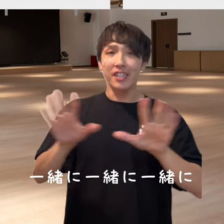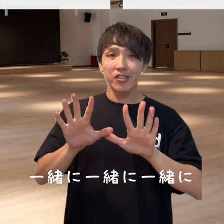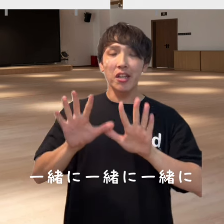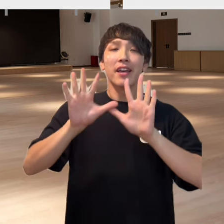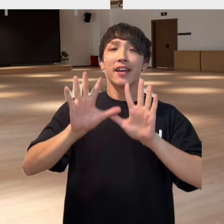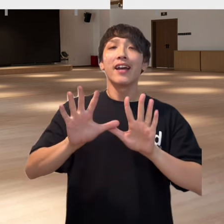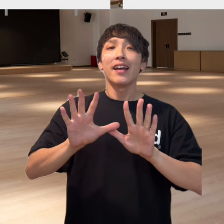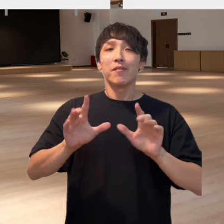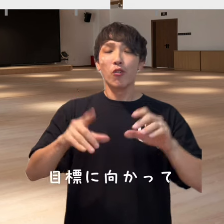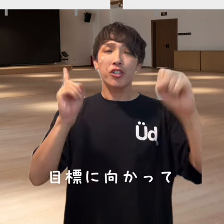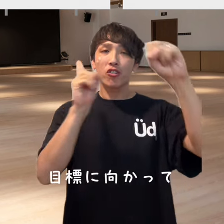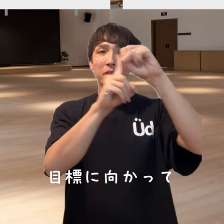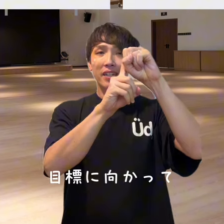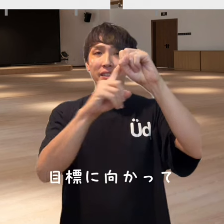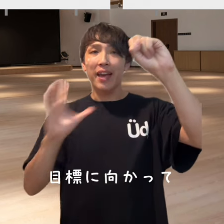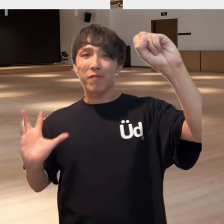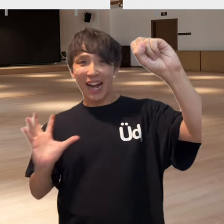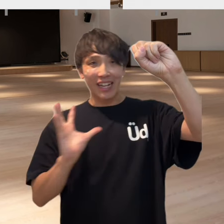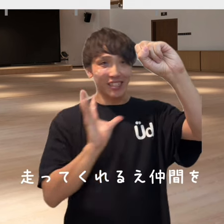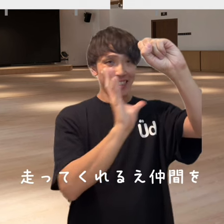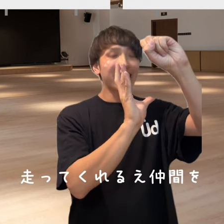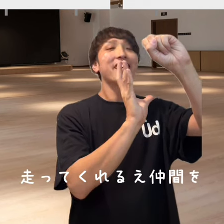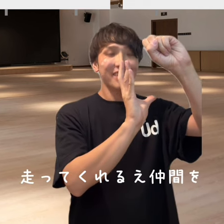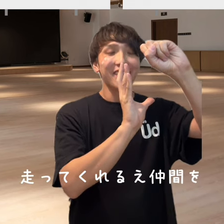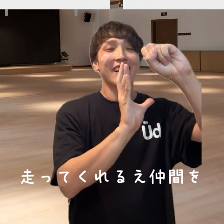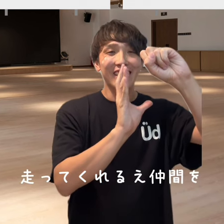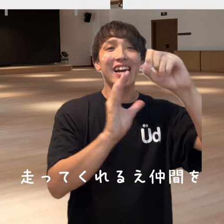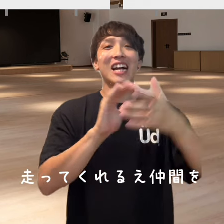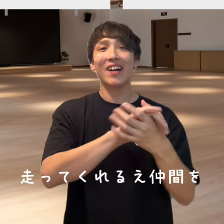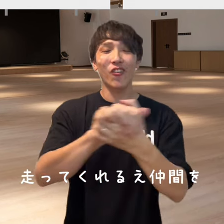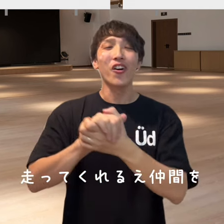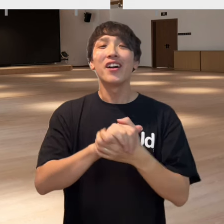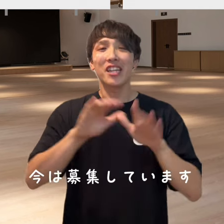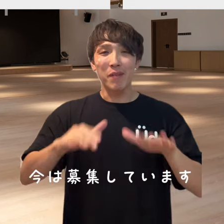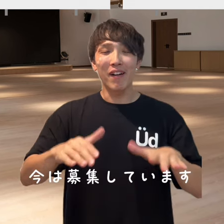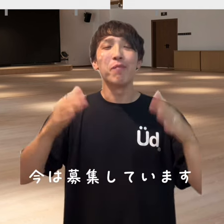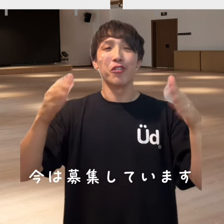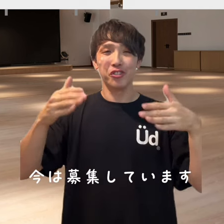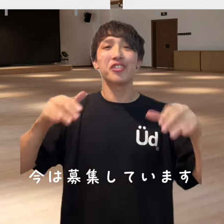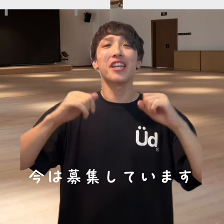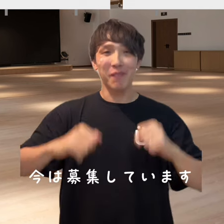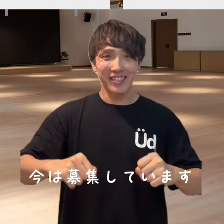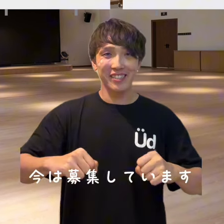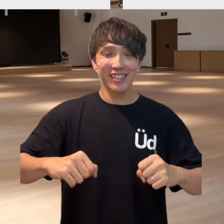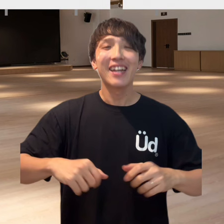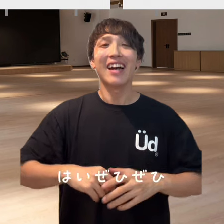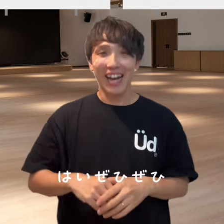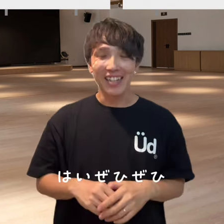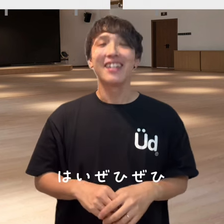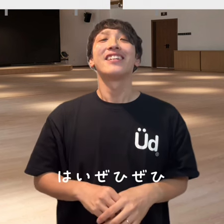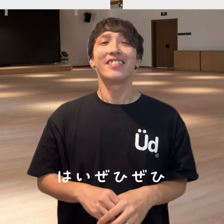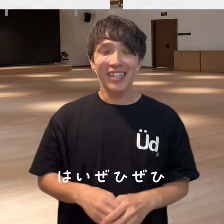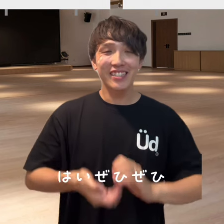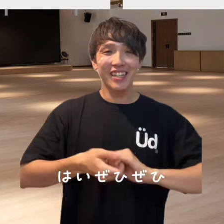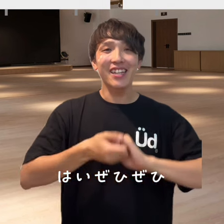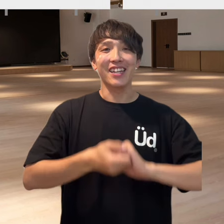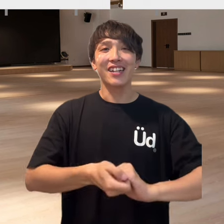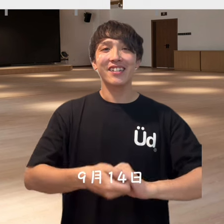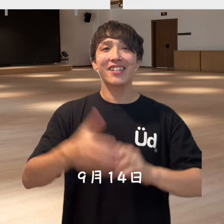一緒に目標に向かって走ってくれる仲間を今は募集しています。はい。ぜひぜひ9